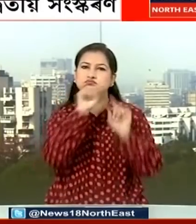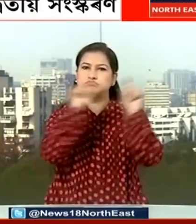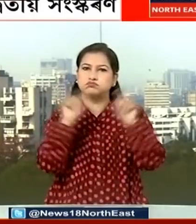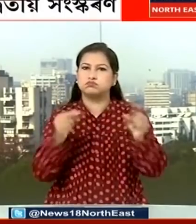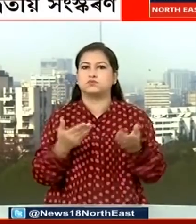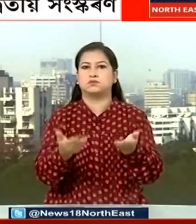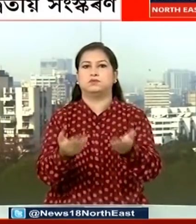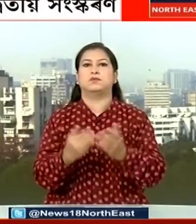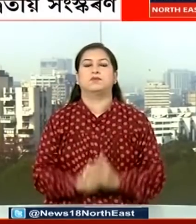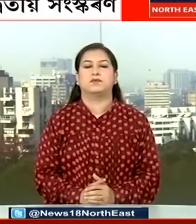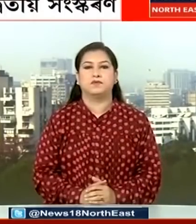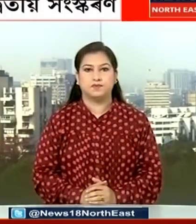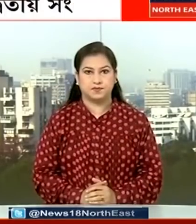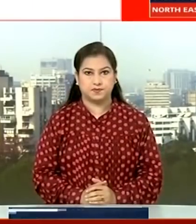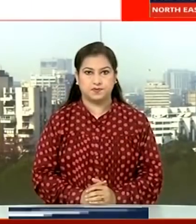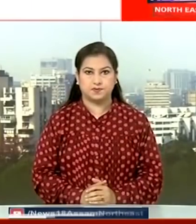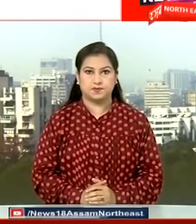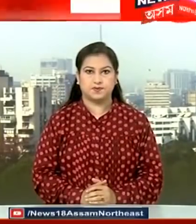সাথ।